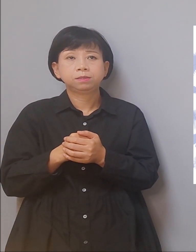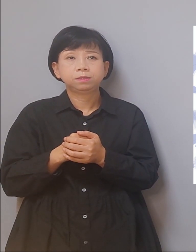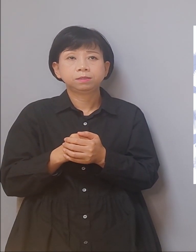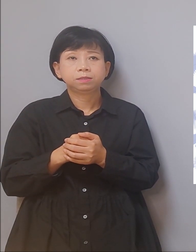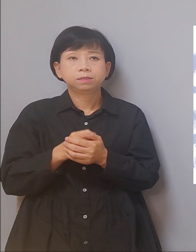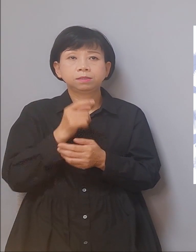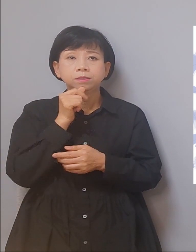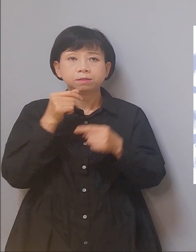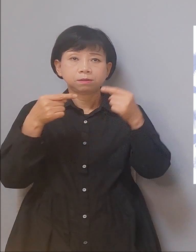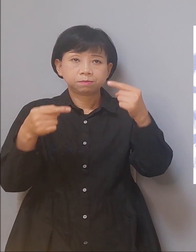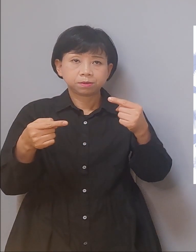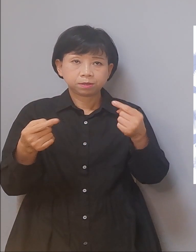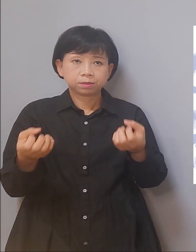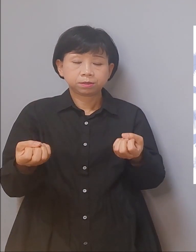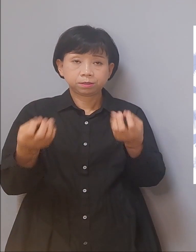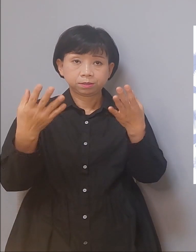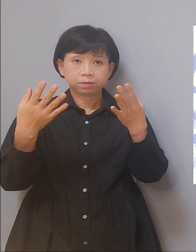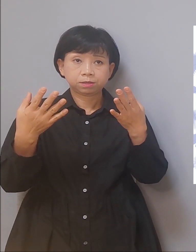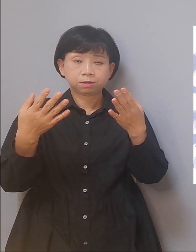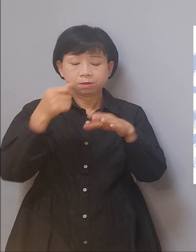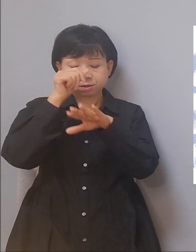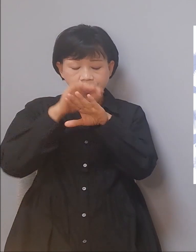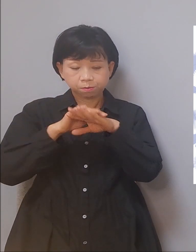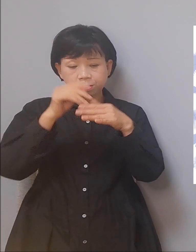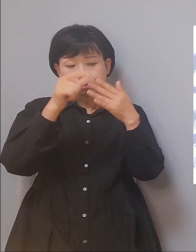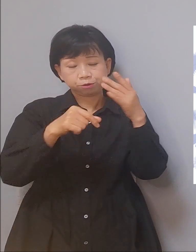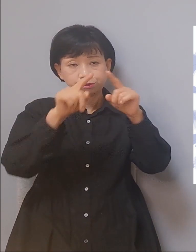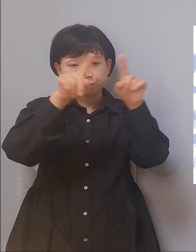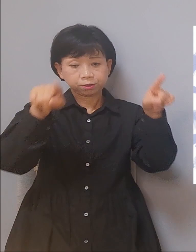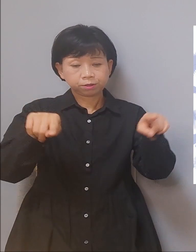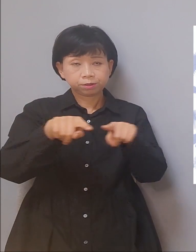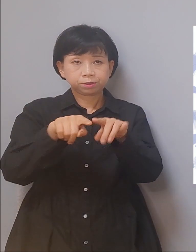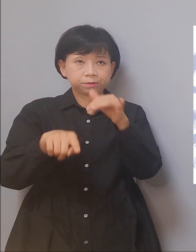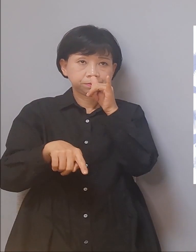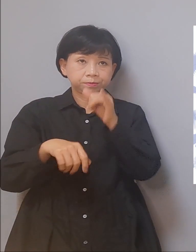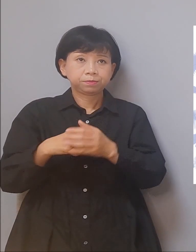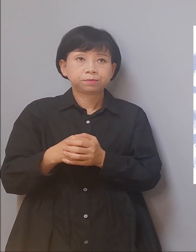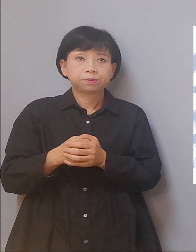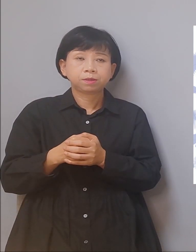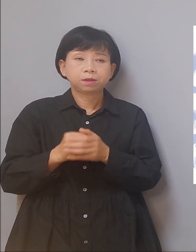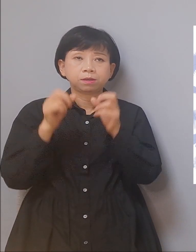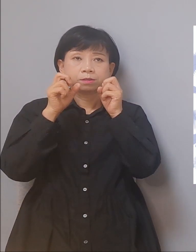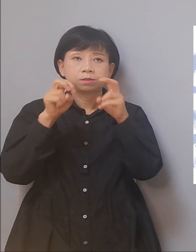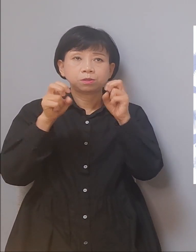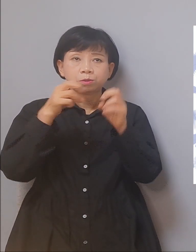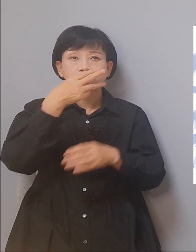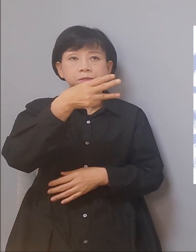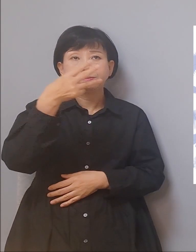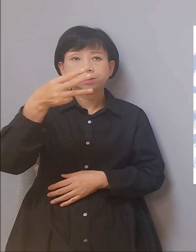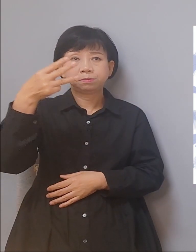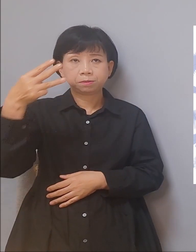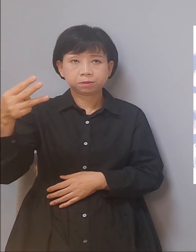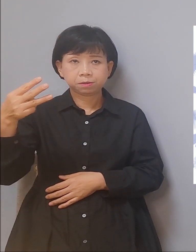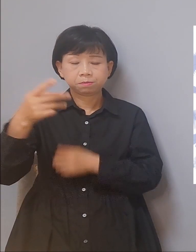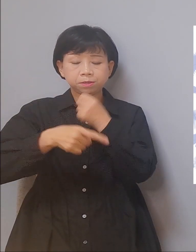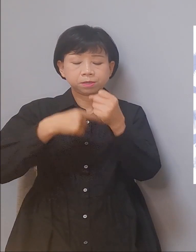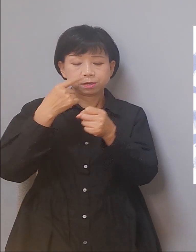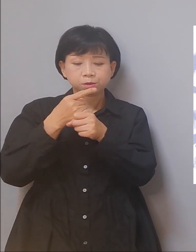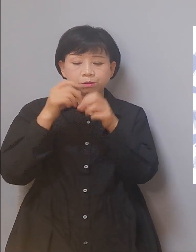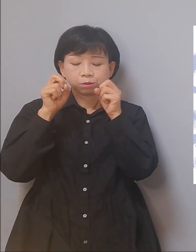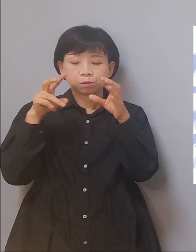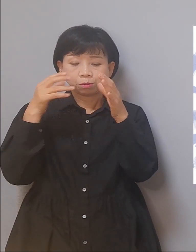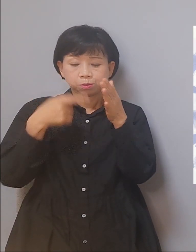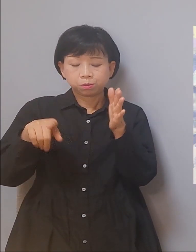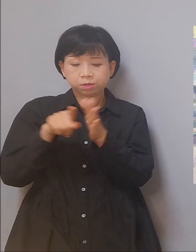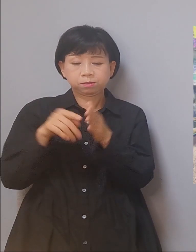설 명절 예배 순서지가 로비에 준비되어 있습니다. 전도 333, 1년 전도를 위해 집중